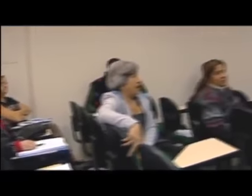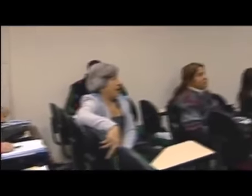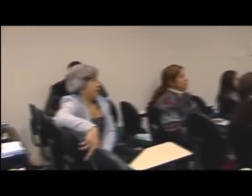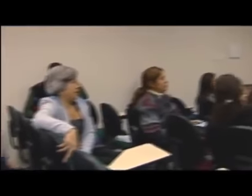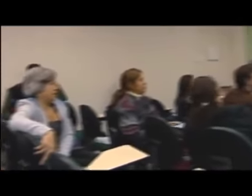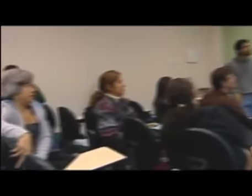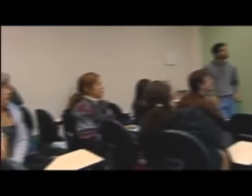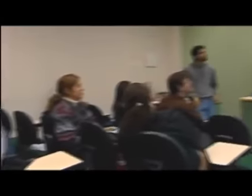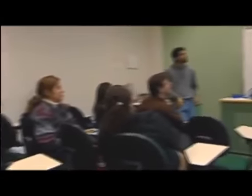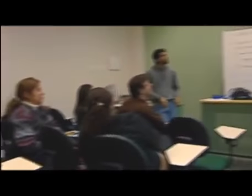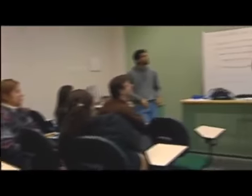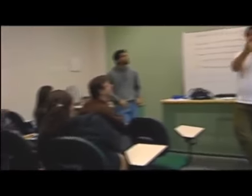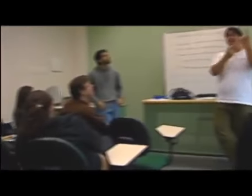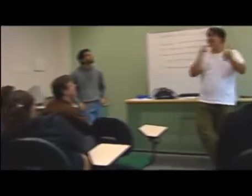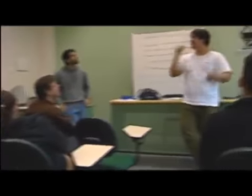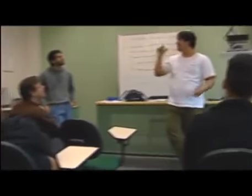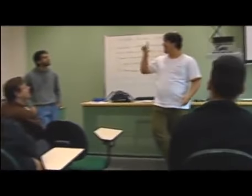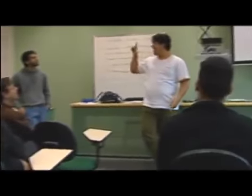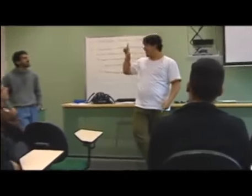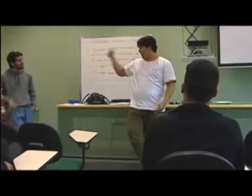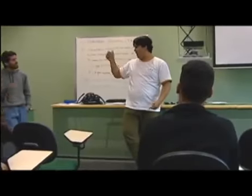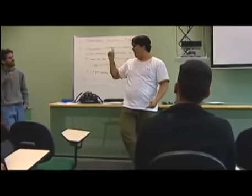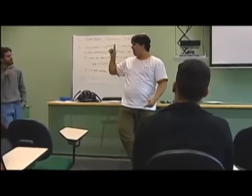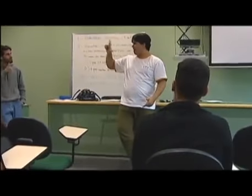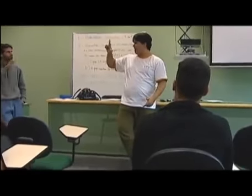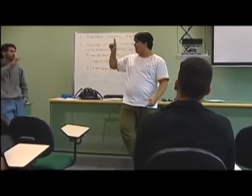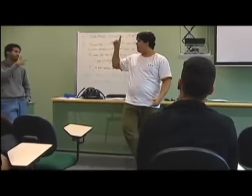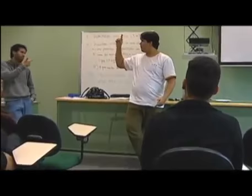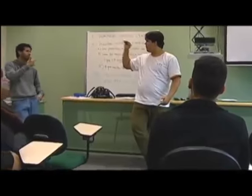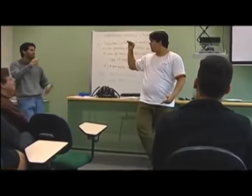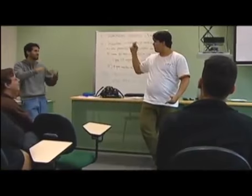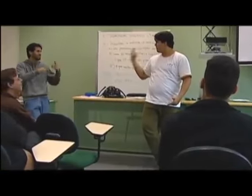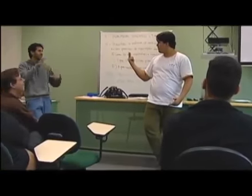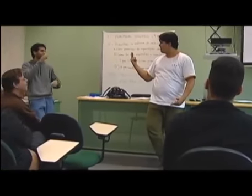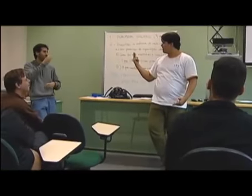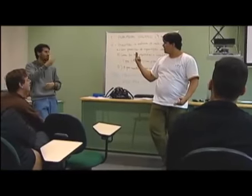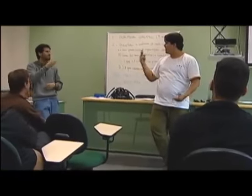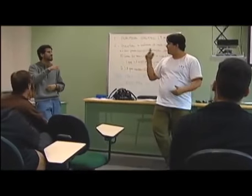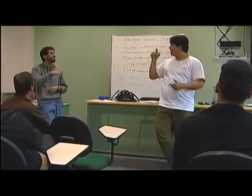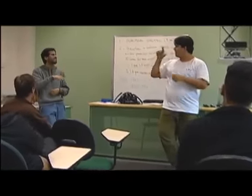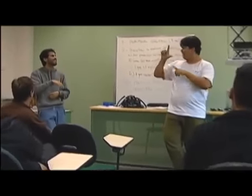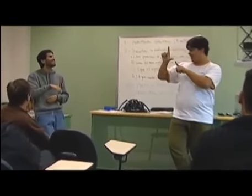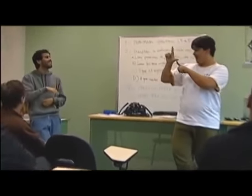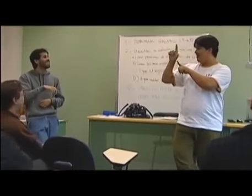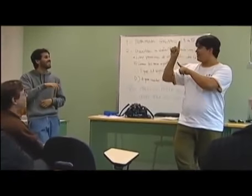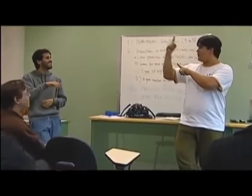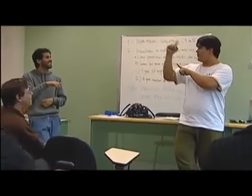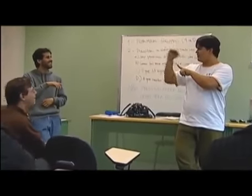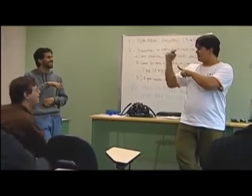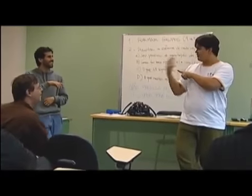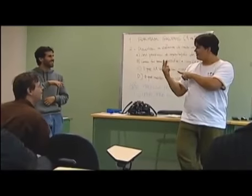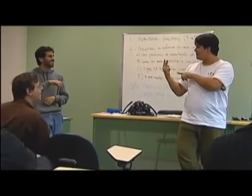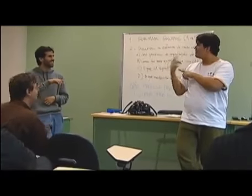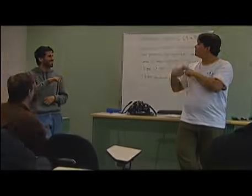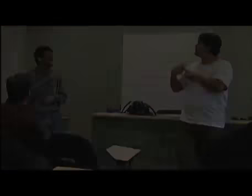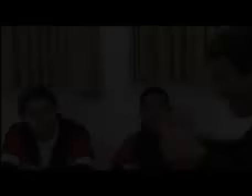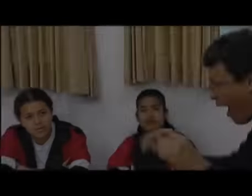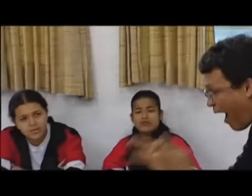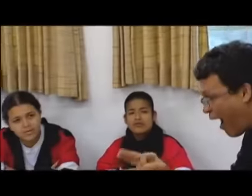licenciatura, depois de formados, os surdos terão prioridade para lecionar Libras no ensino básico ou superior. Nas